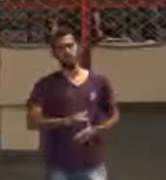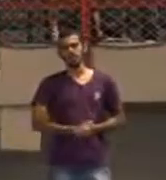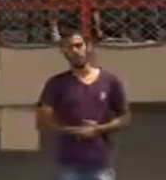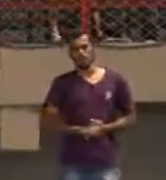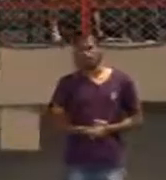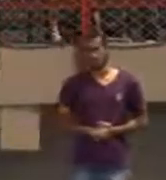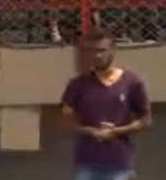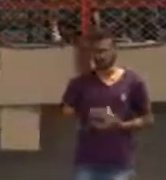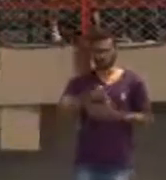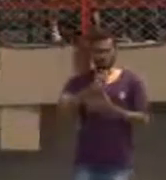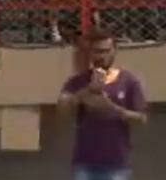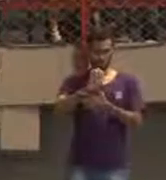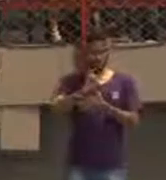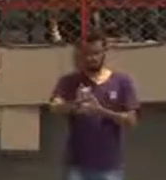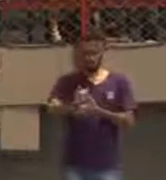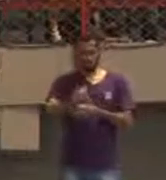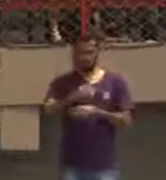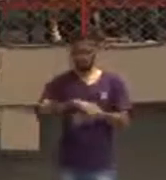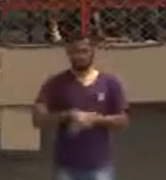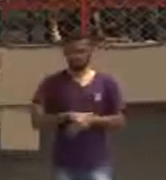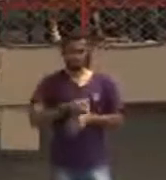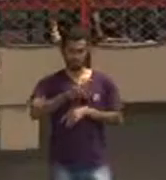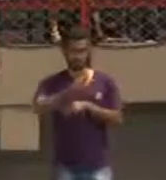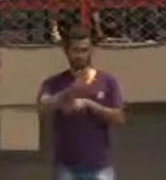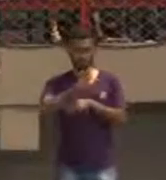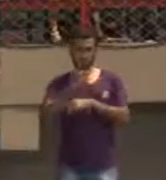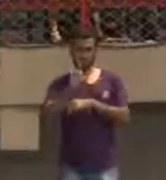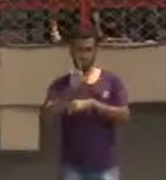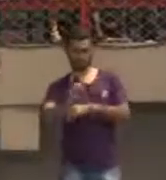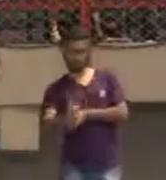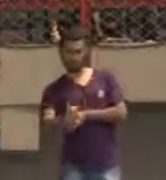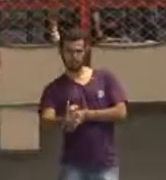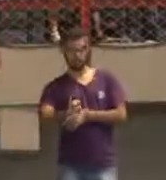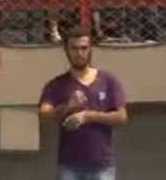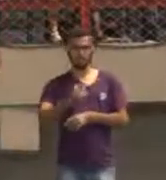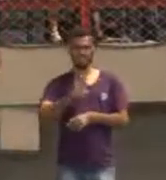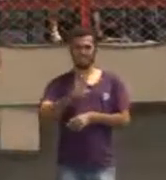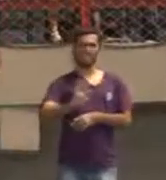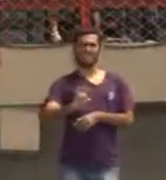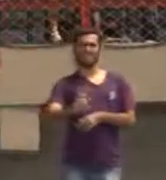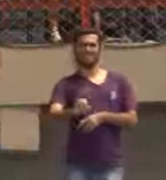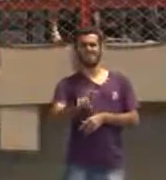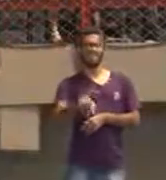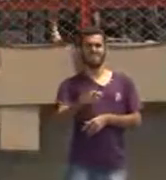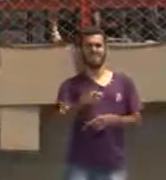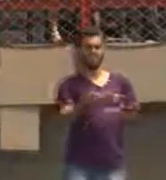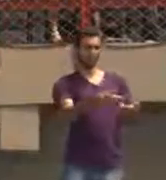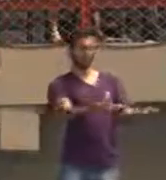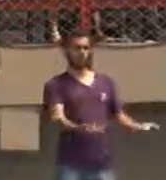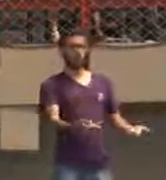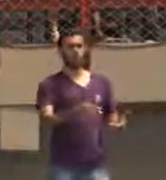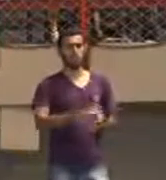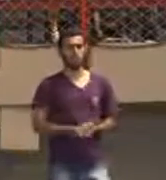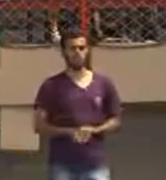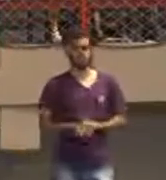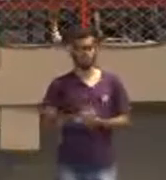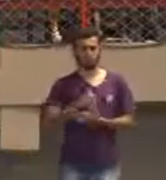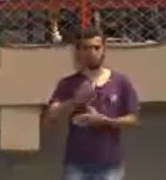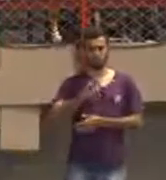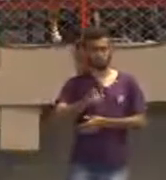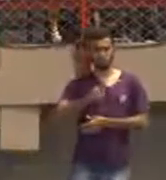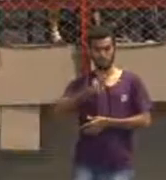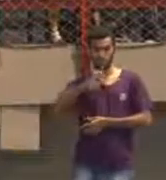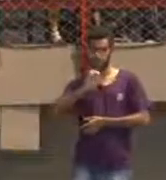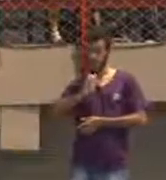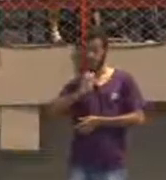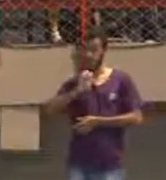Rei, R-E-I, rei, de coisa. Rei é coisa, em latim. Rei, vim,